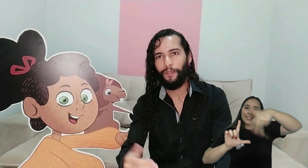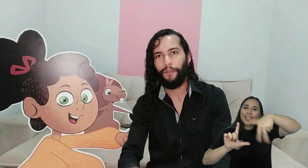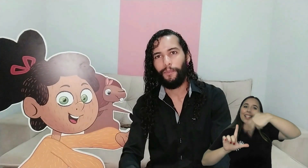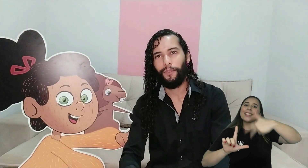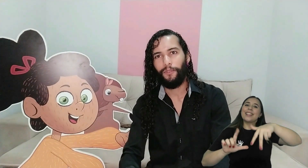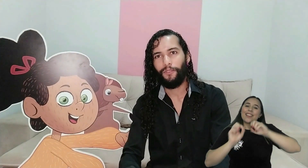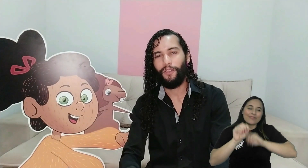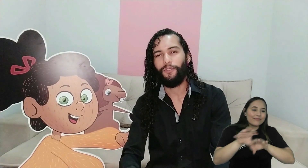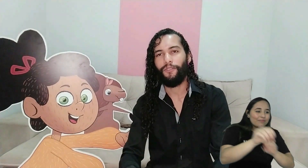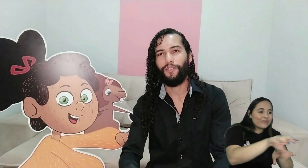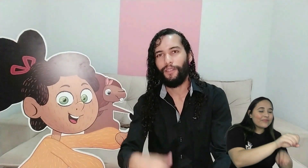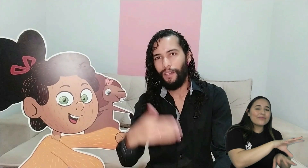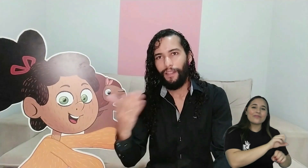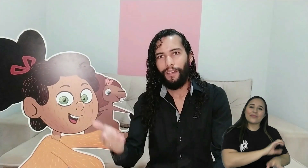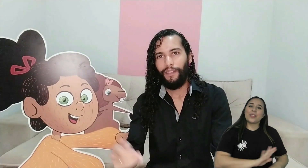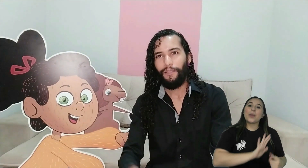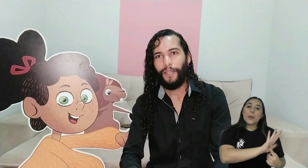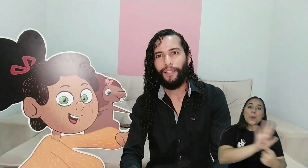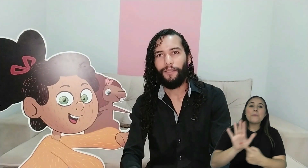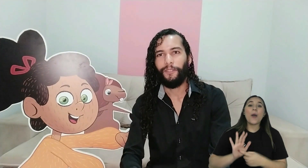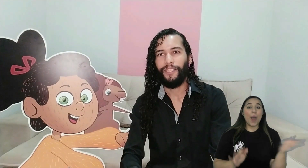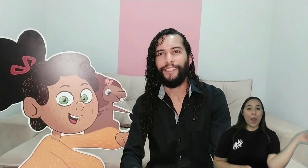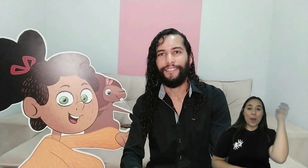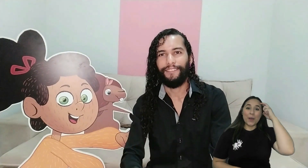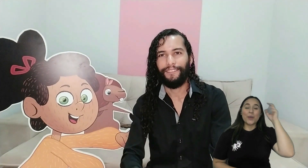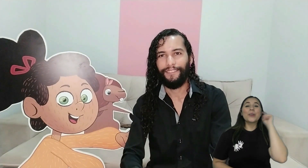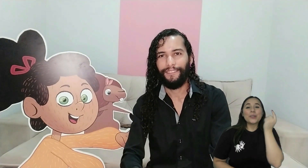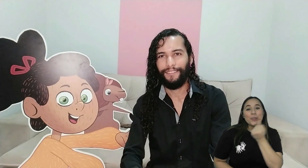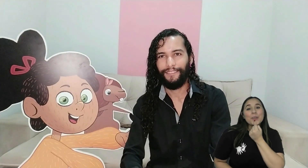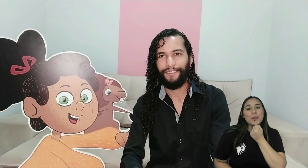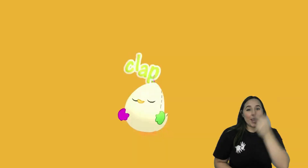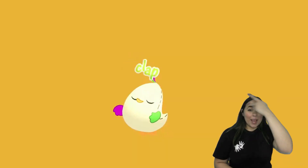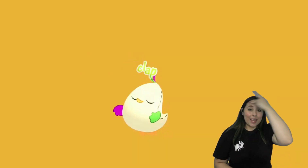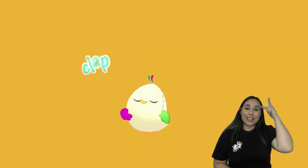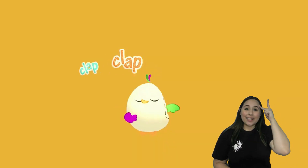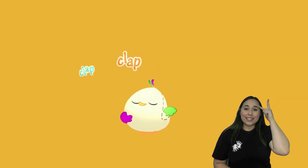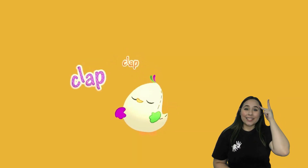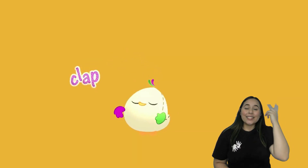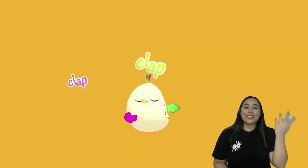para os nossos espectadores.